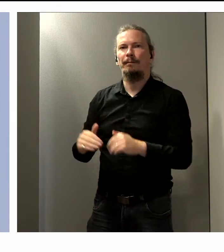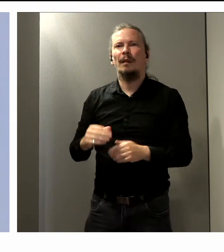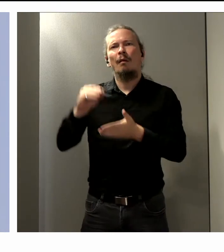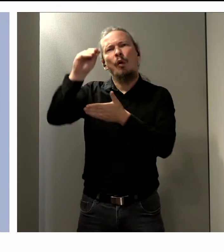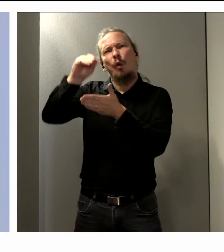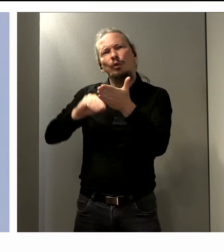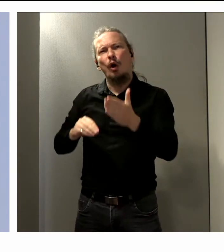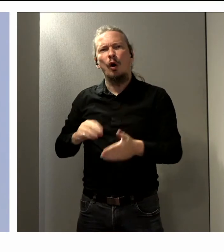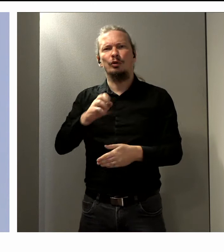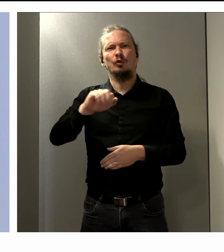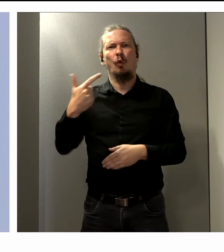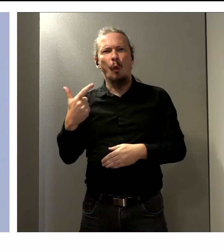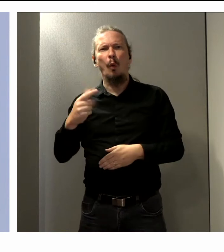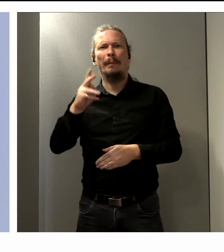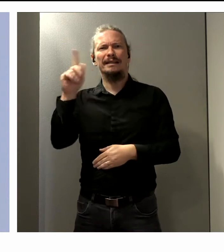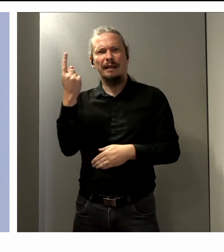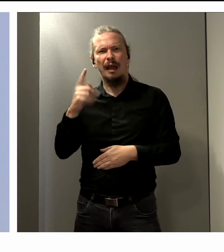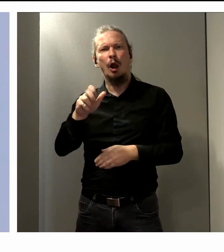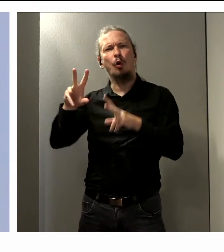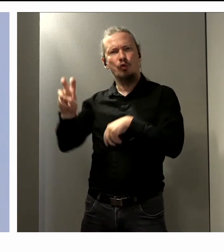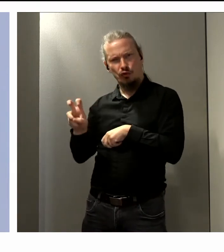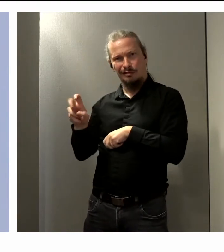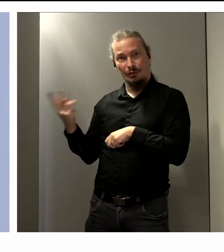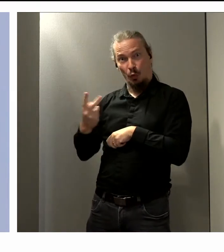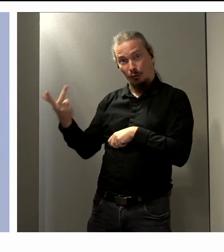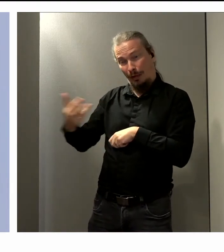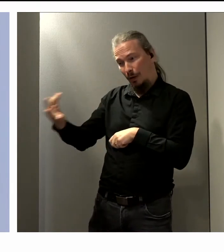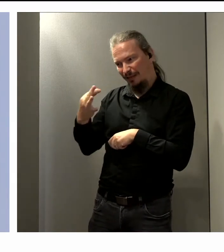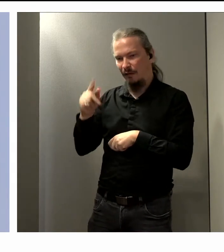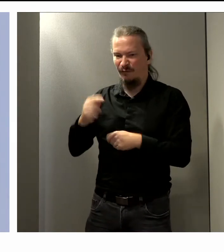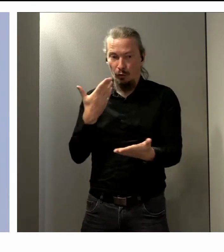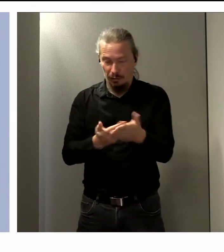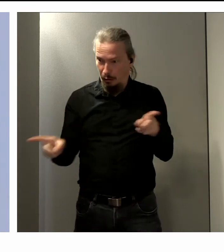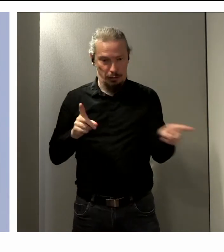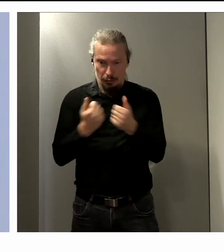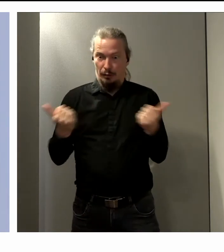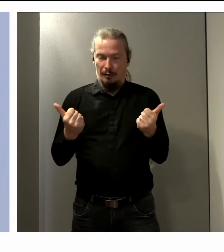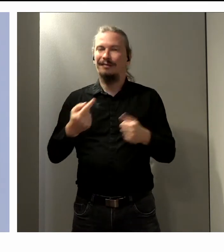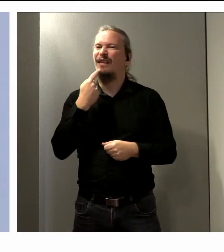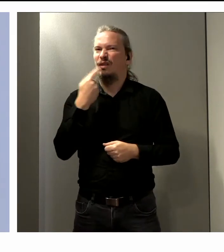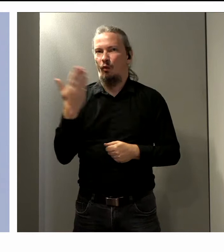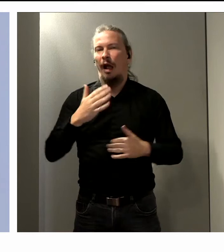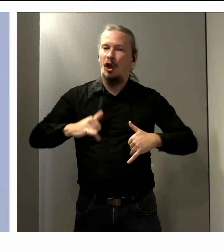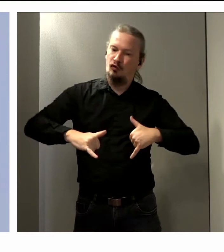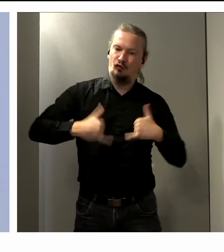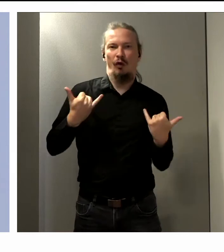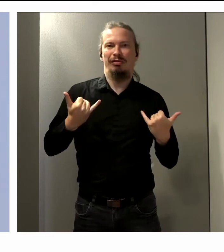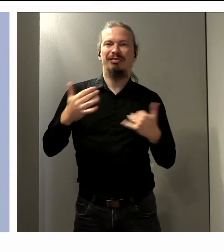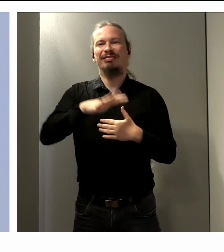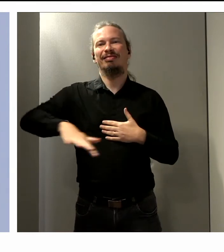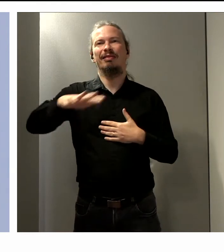et Leroux pour les citer, de conclure leurs propos, ceci peut nous amener à penser que les jeunes, en affichant